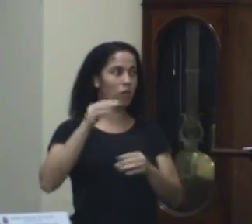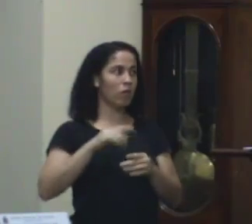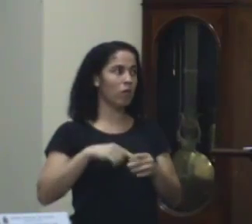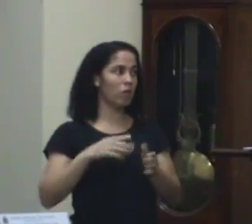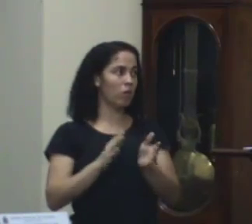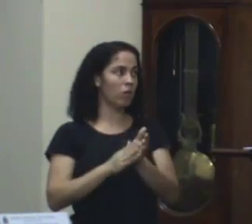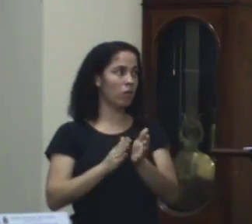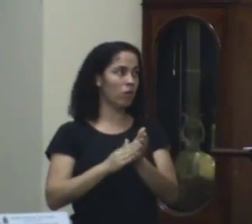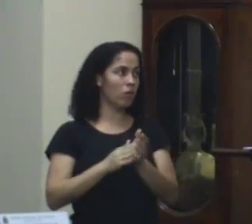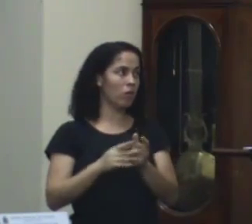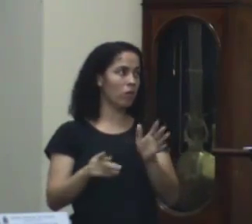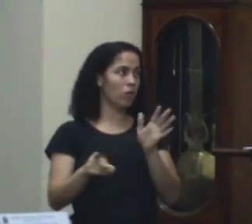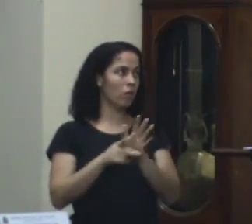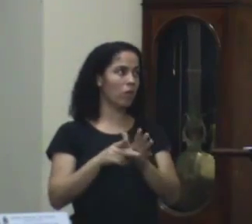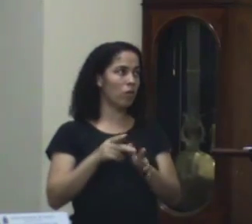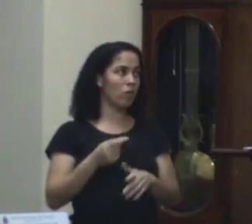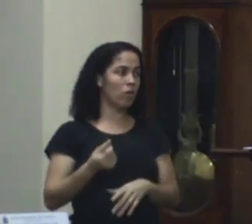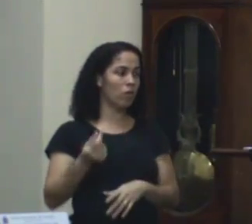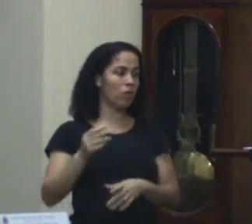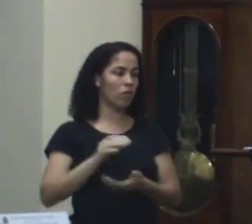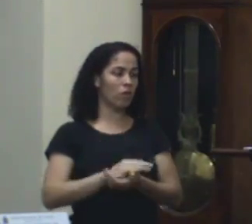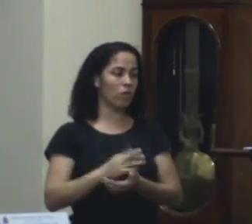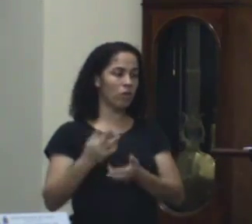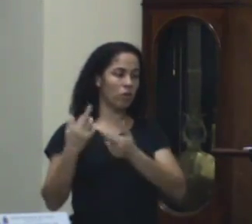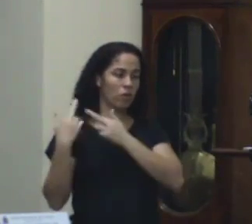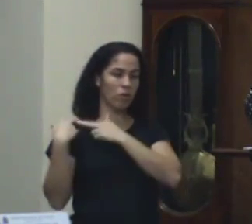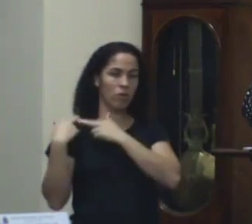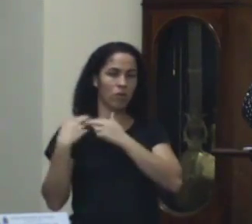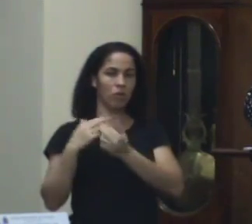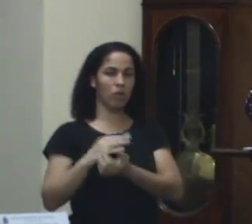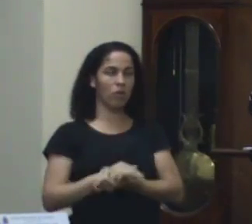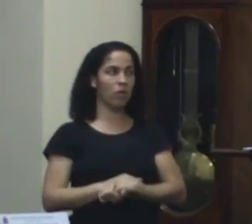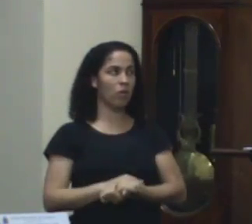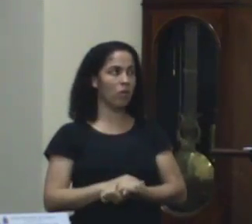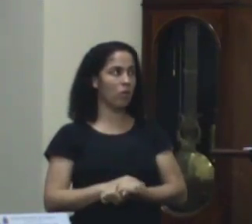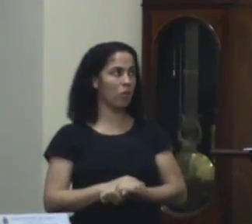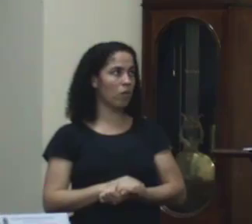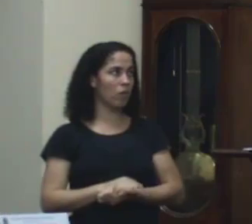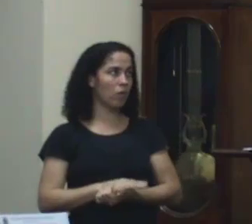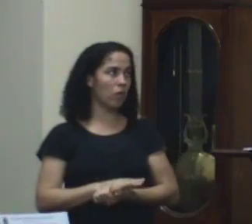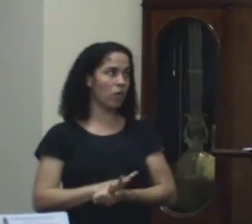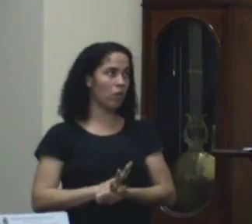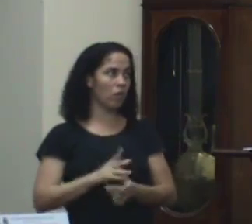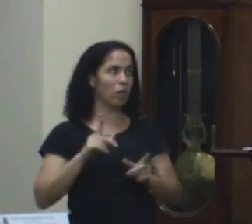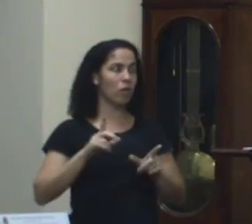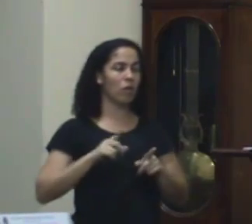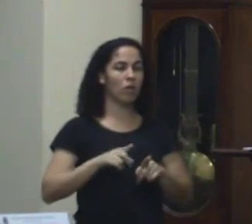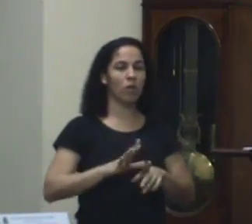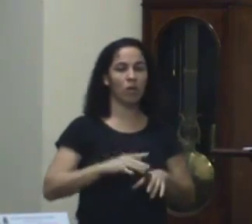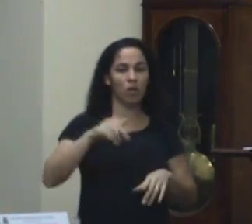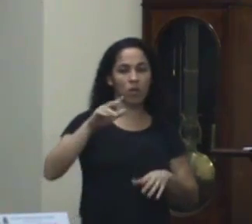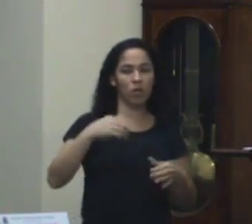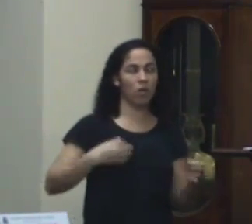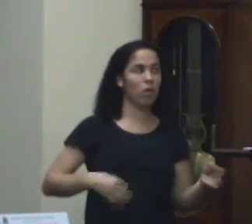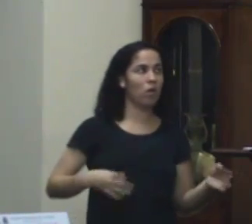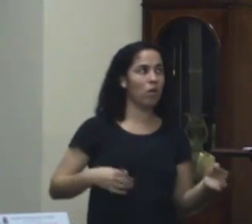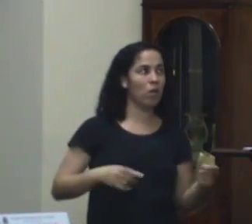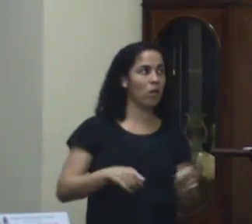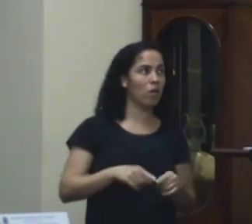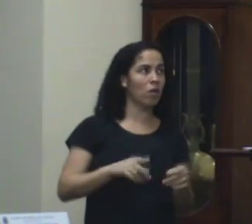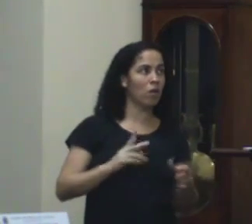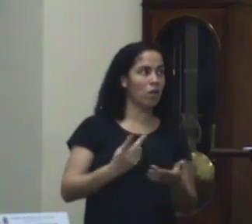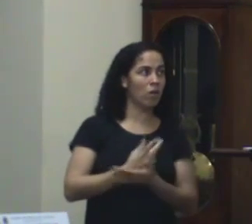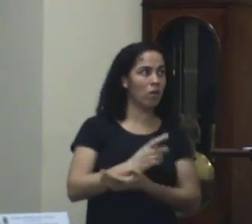ela, é obra pública, dinheiro público, é responsabilidade. Mas, infelizmente, no Distrito de Conservatória não vem acontecendo dessa